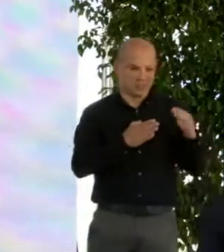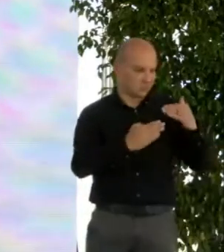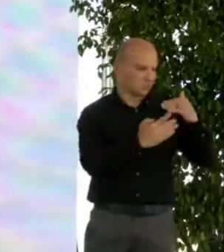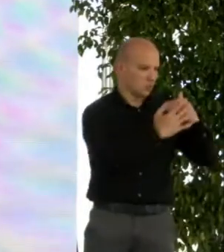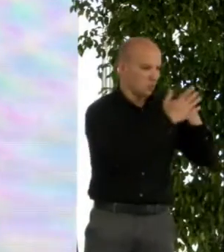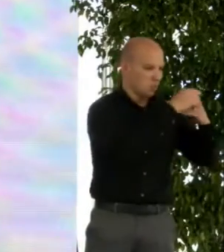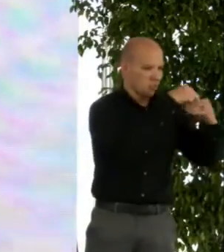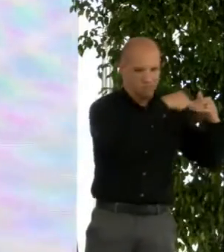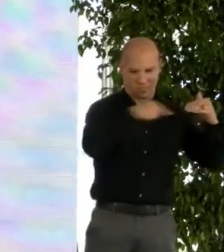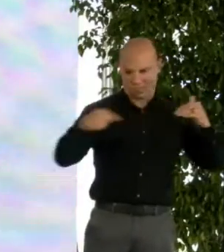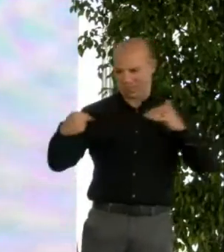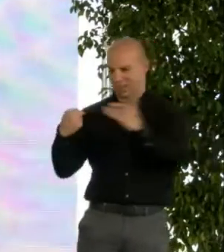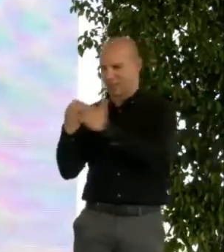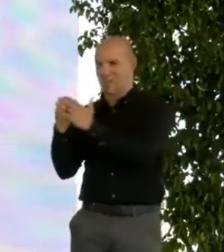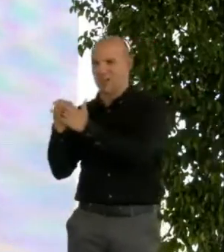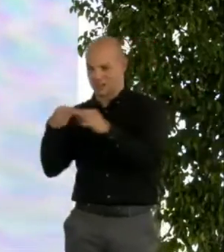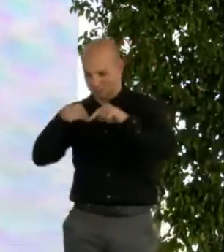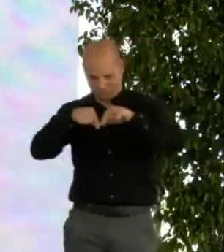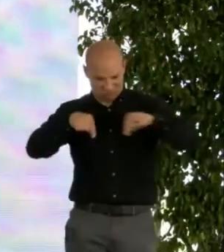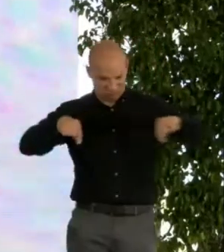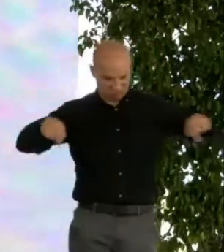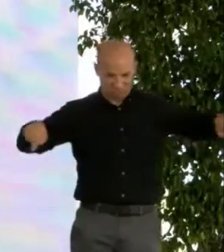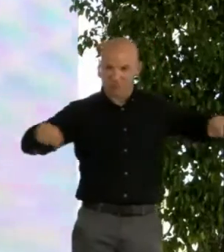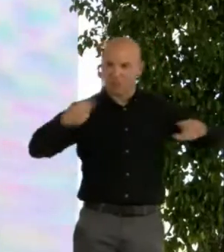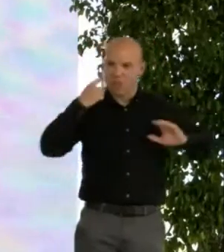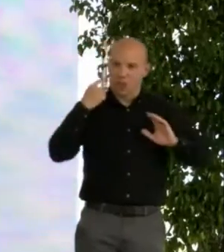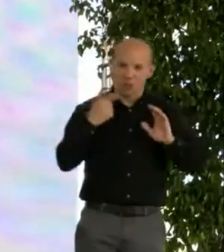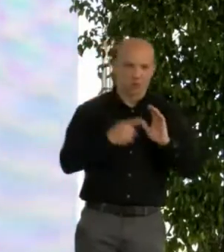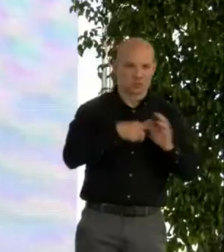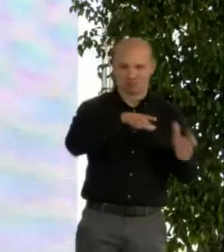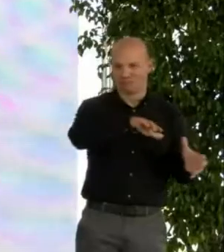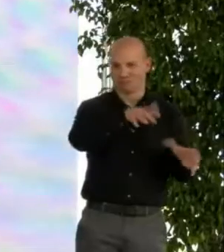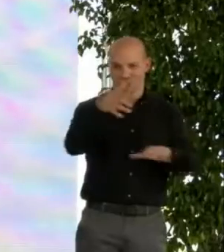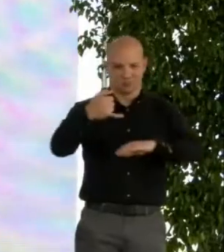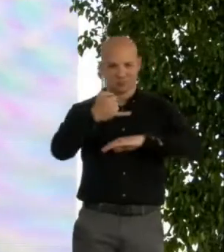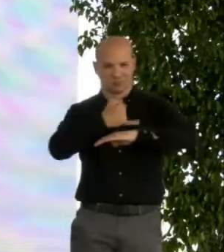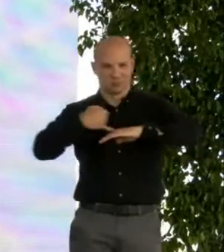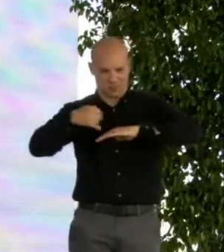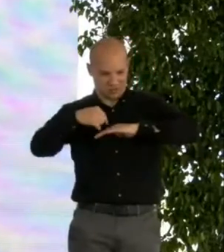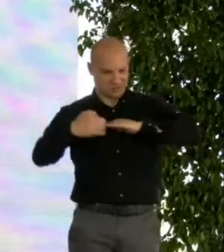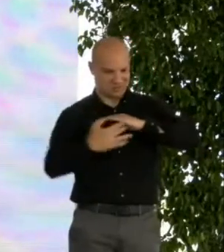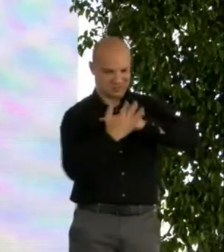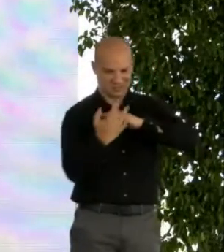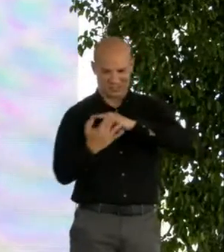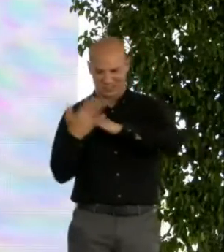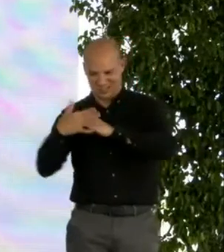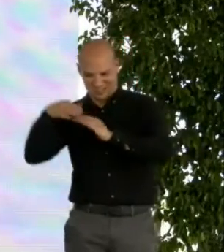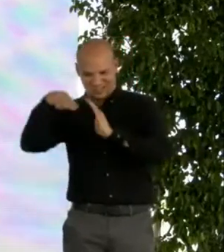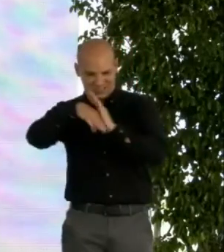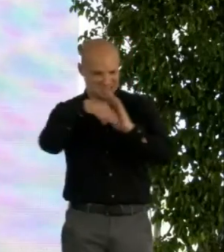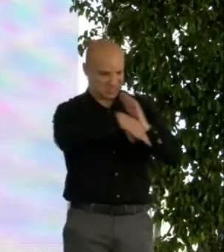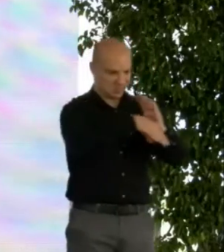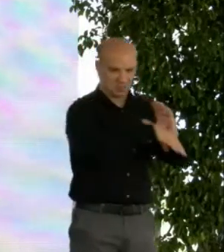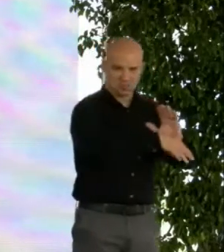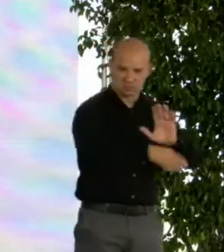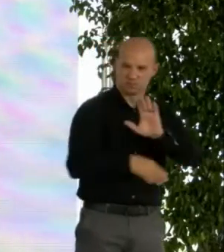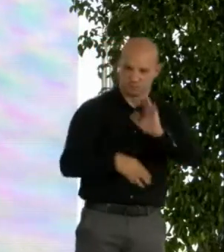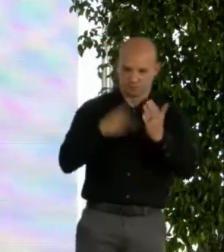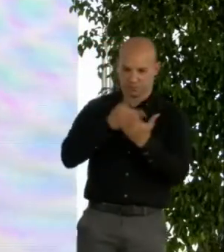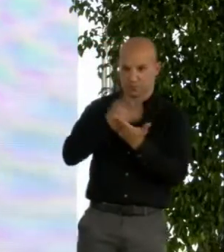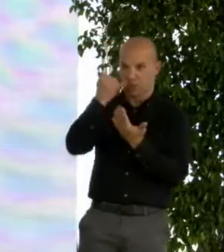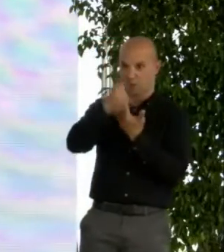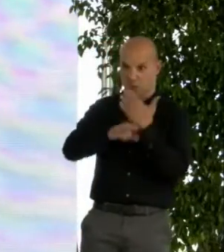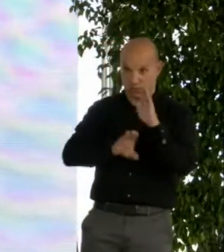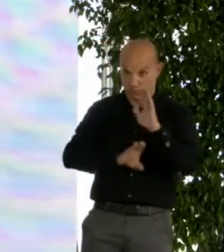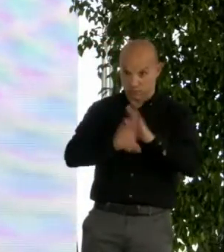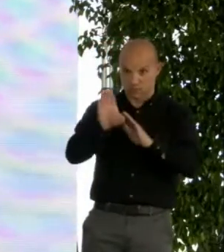huracán María. Hemos visto el desastre que ha ocurrido alrededor de la isla con las costas. Y me gustaría saber cómo va a ser el proyecto del desarrollo